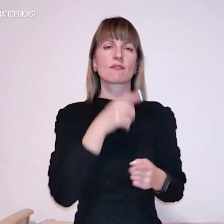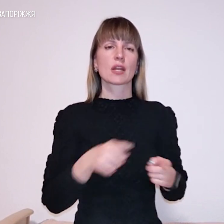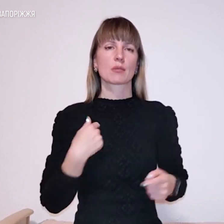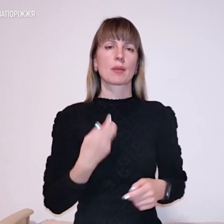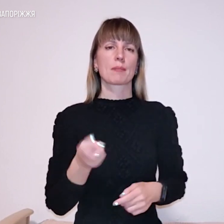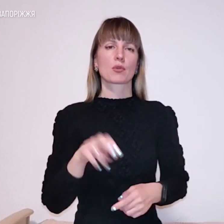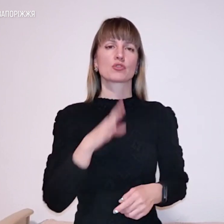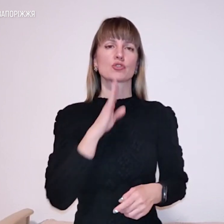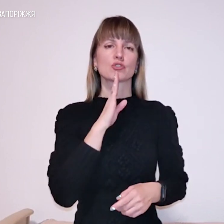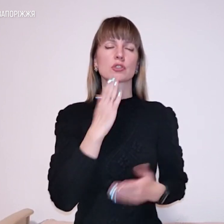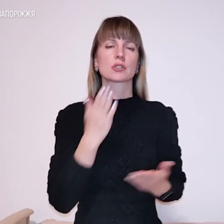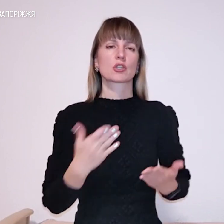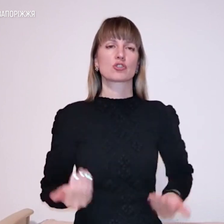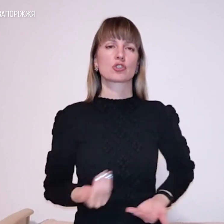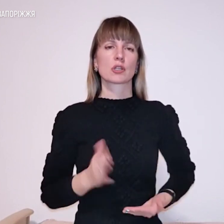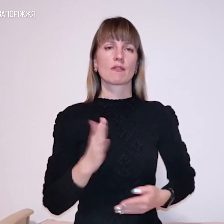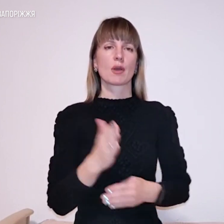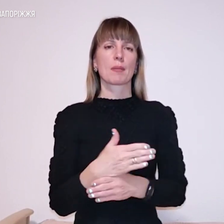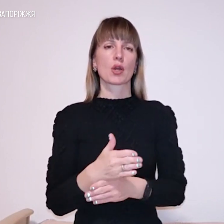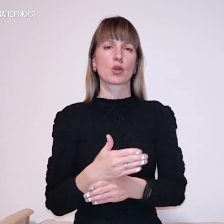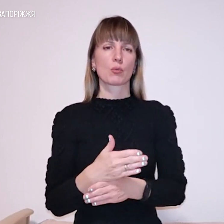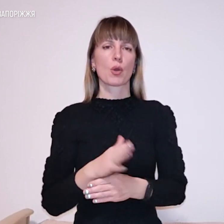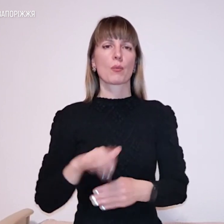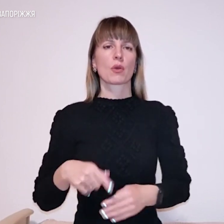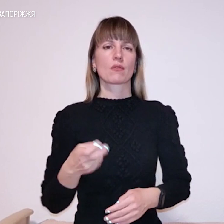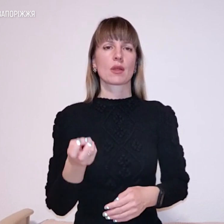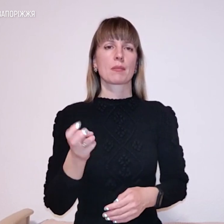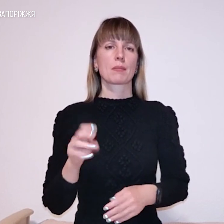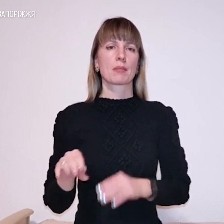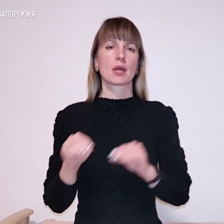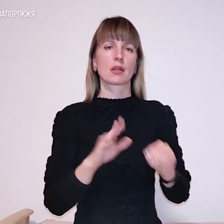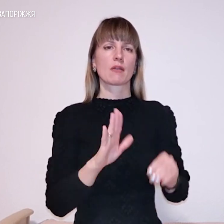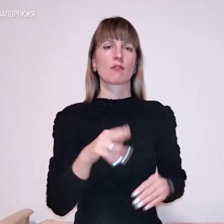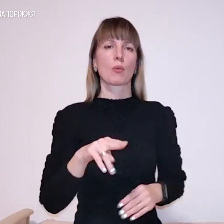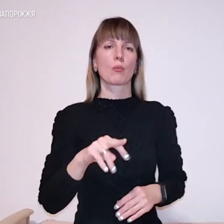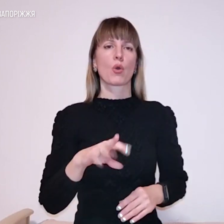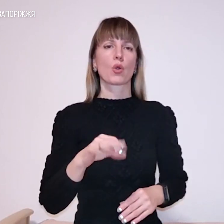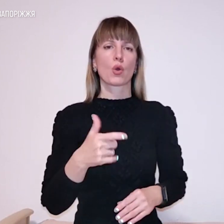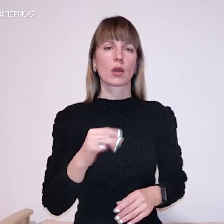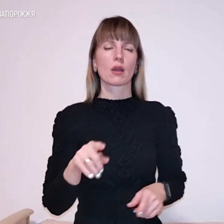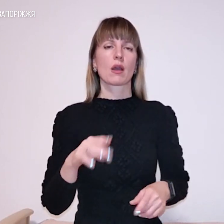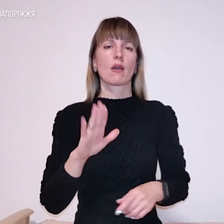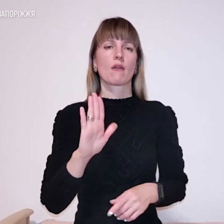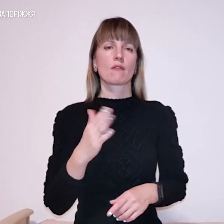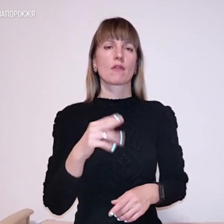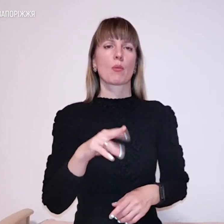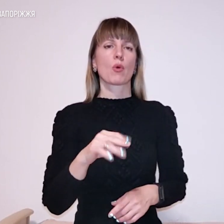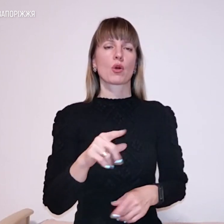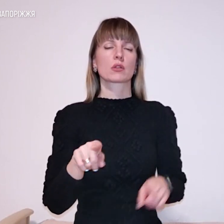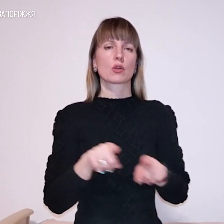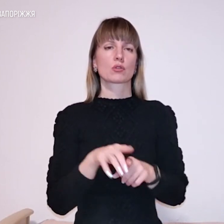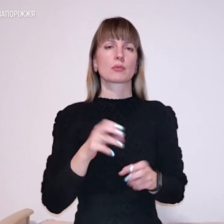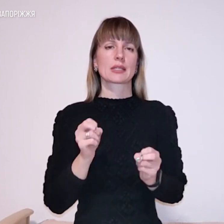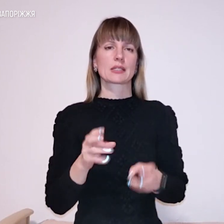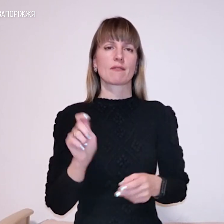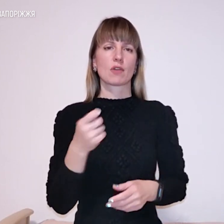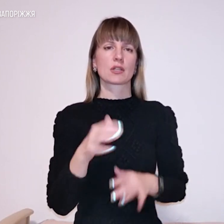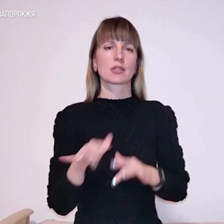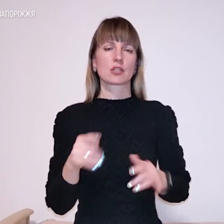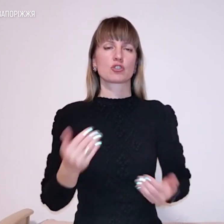приходила жінка, яка жила в Маріуполі. Потім вона переїхала в пологи. У пологах також були критичні воєнні дії. Вона живе вже тут, у